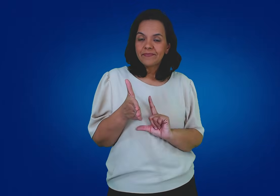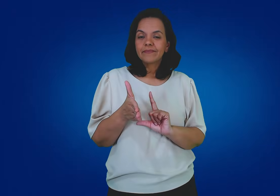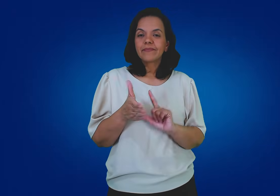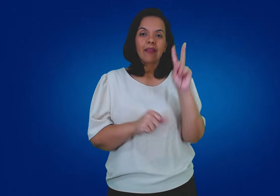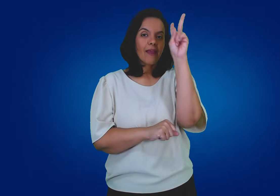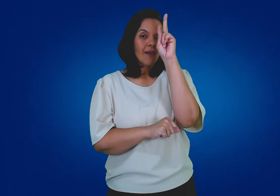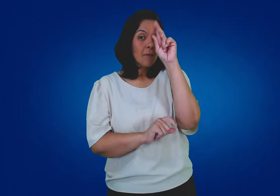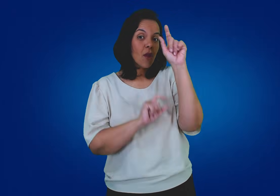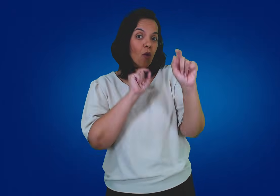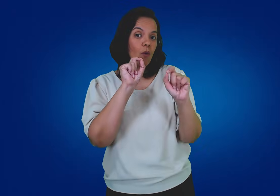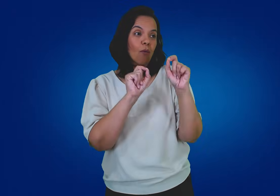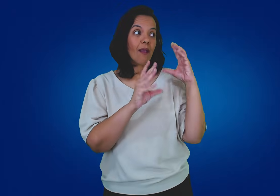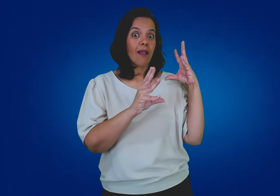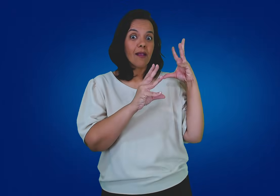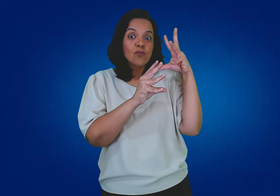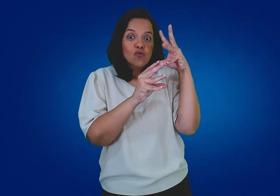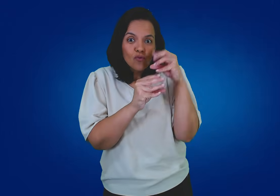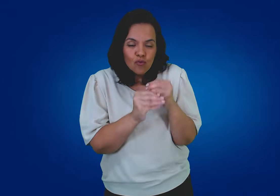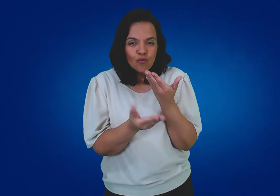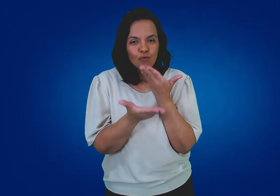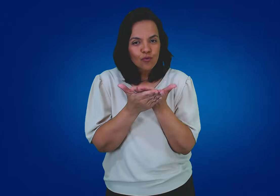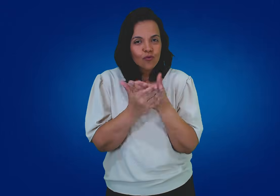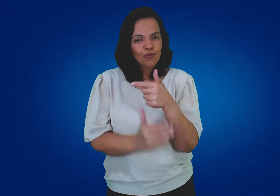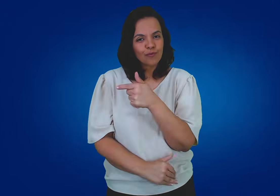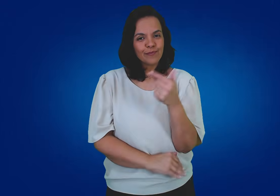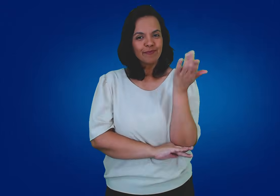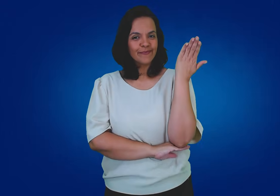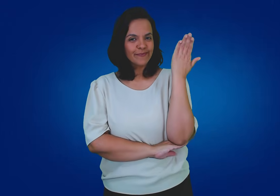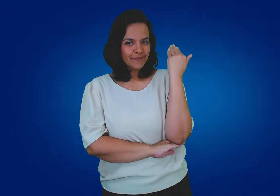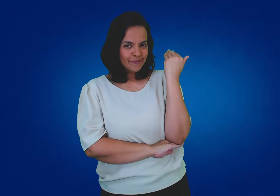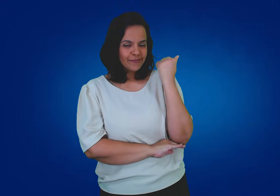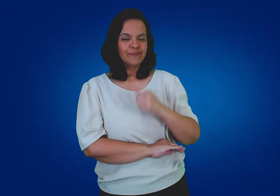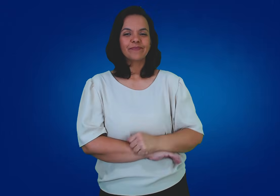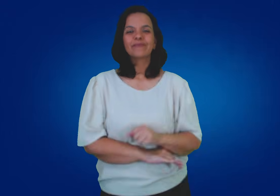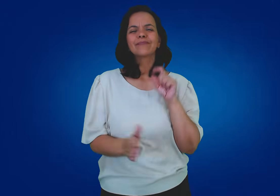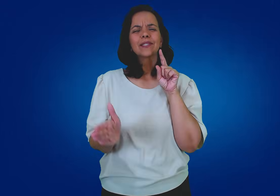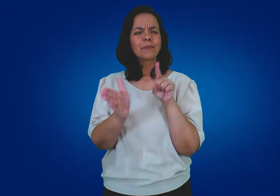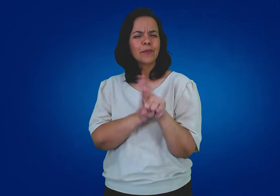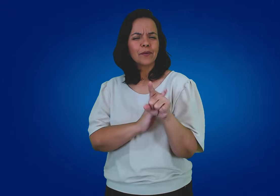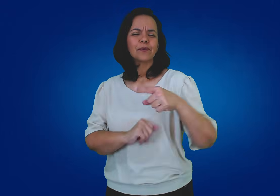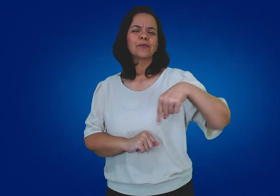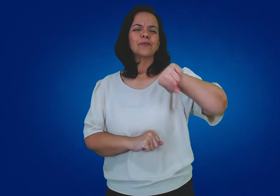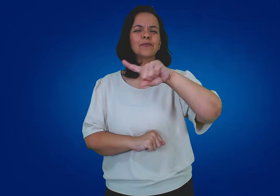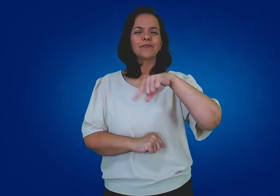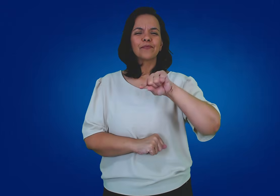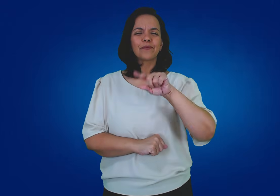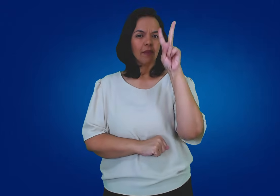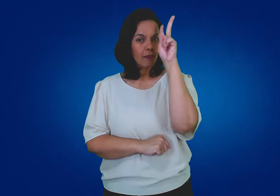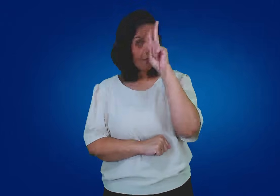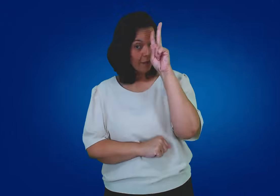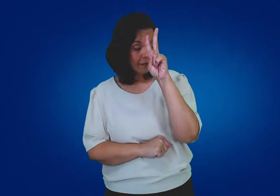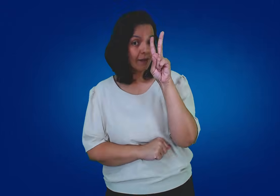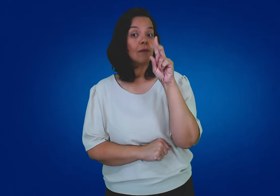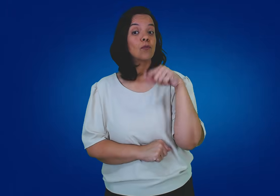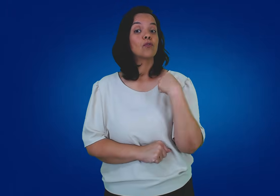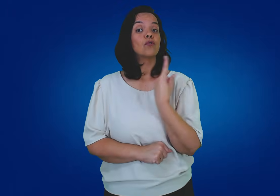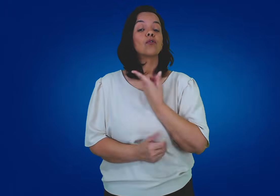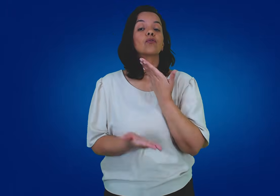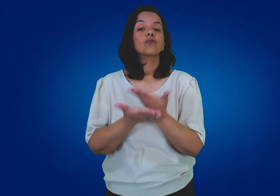Mas antes de começarmos a aula, eu gostaria de relembrar o que nós estudamos na semana passada. Vocês lembram o que nós